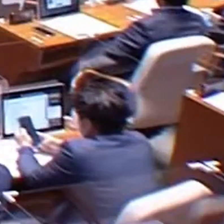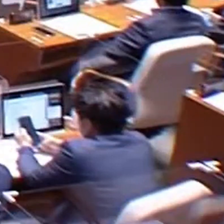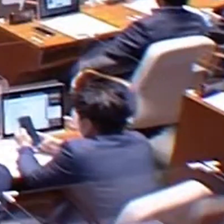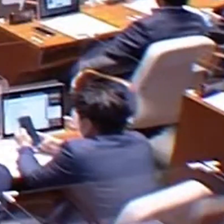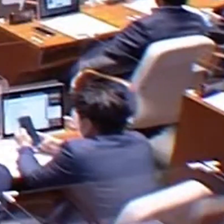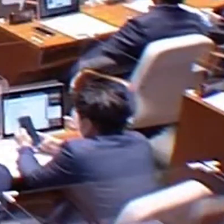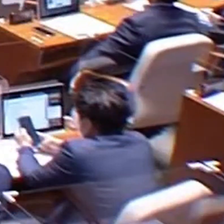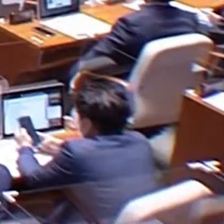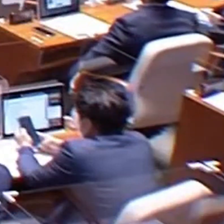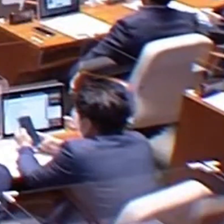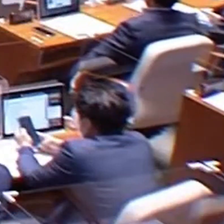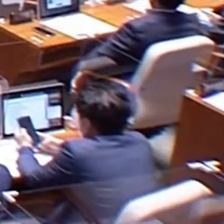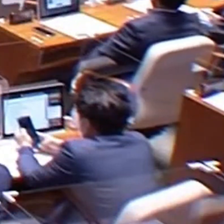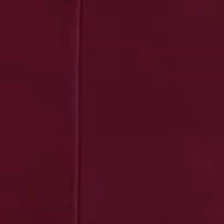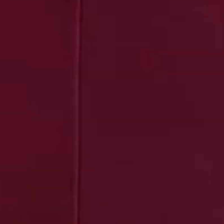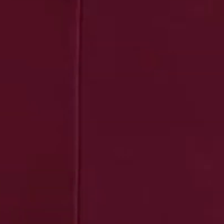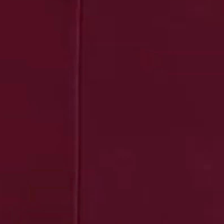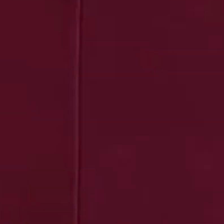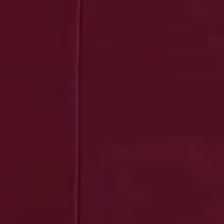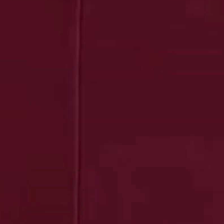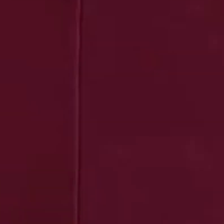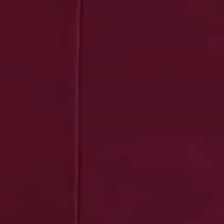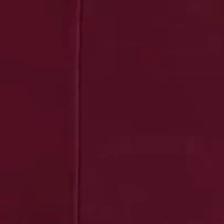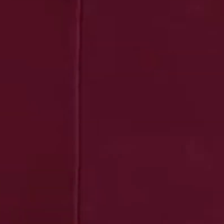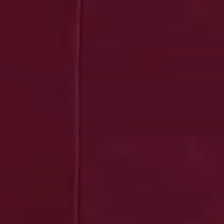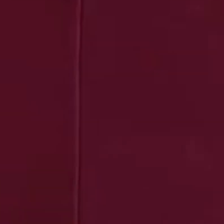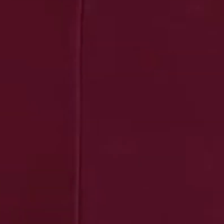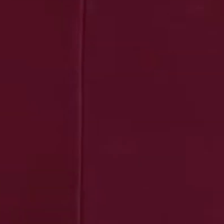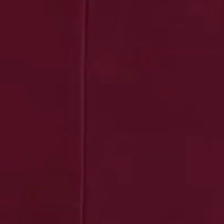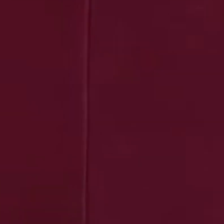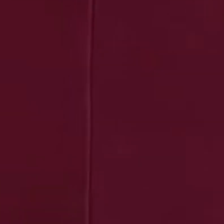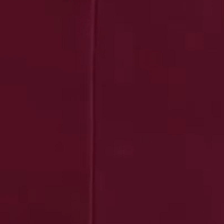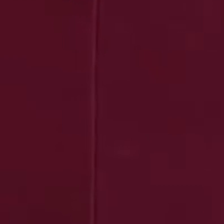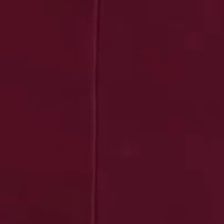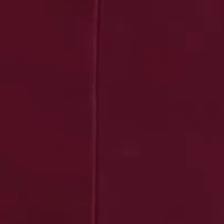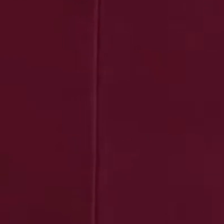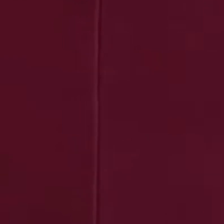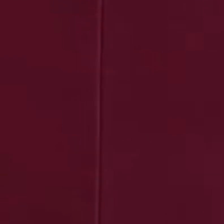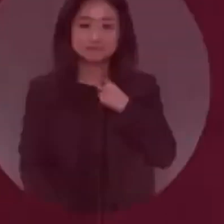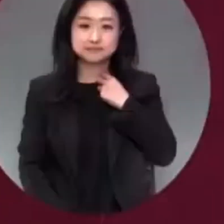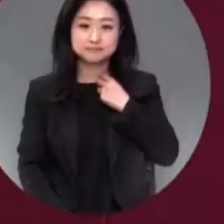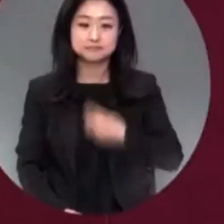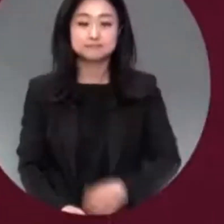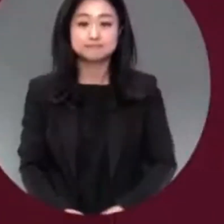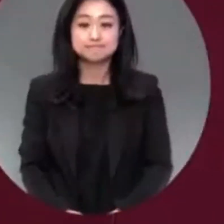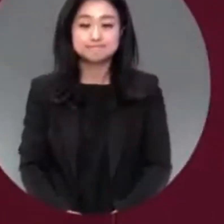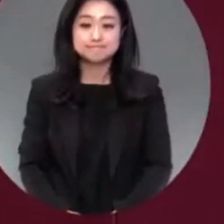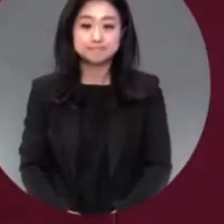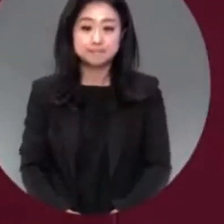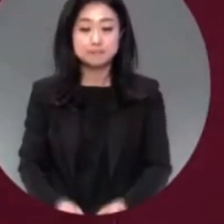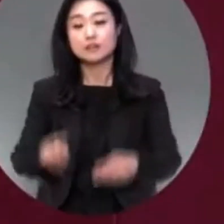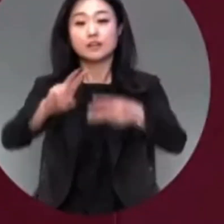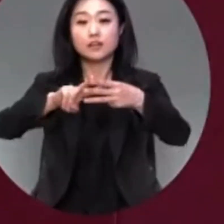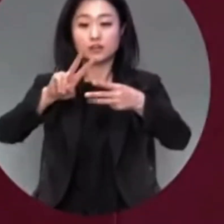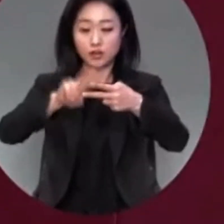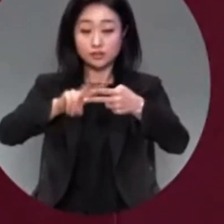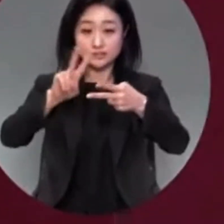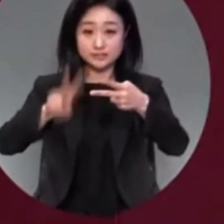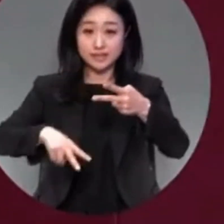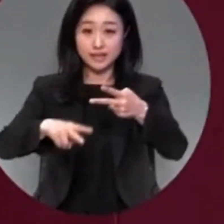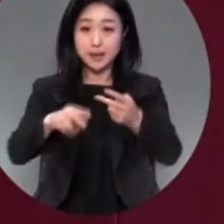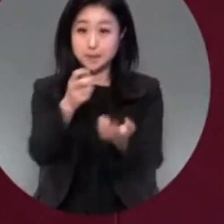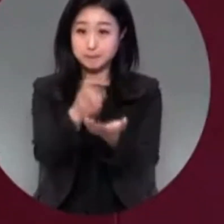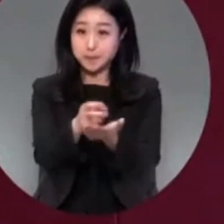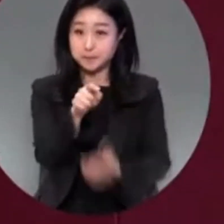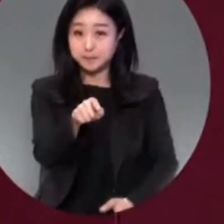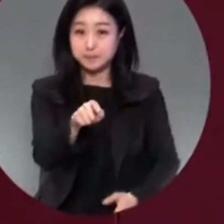존경하고 사랑하는 국민 여러분, 박병석 국회의장님과 선배 동료 의원 여러분, 더불어민주당 최강욱입니다. 형사사법제도는 오롯이 그 나라의